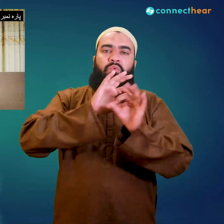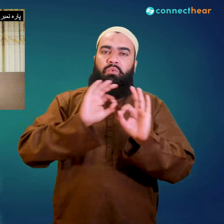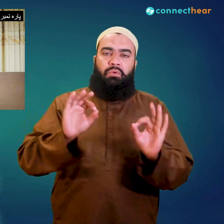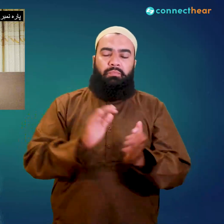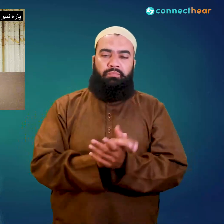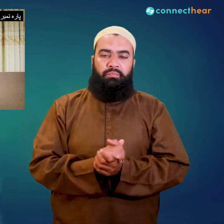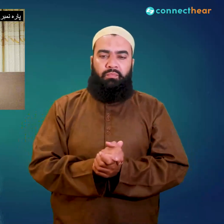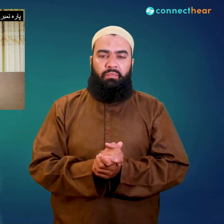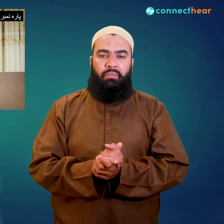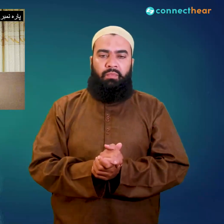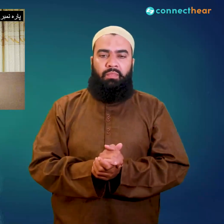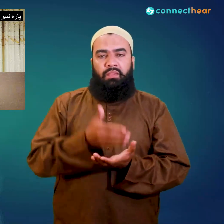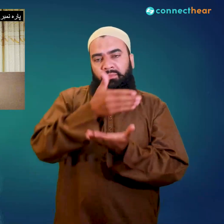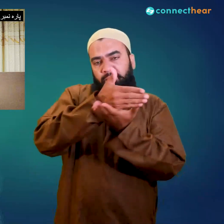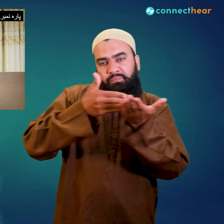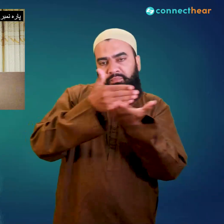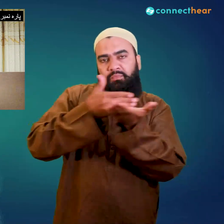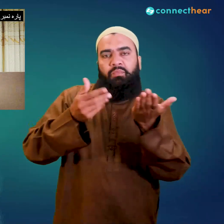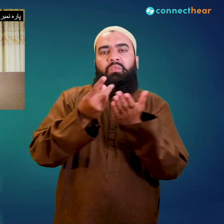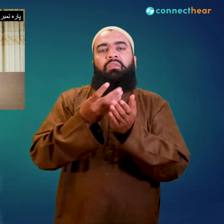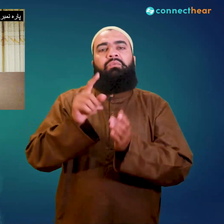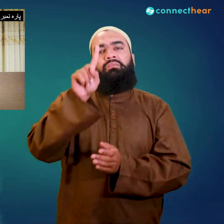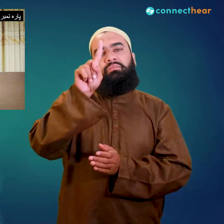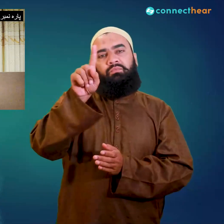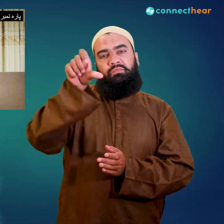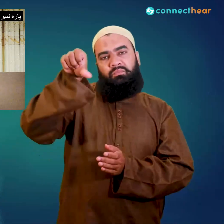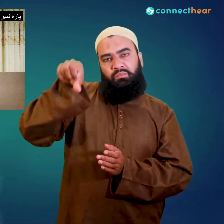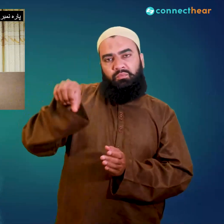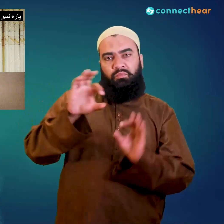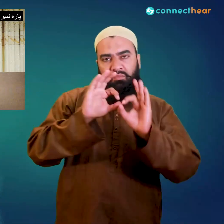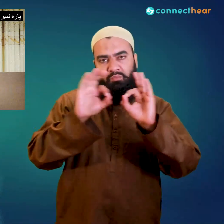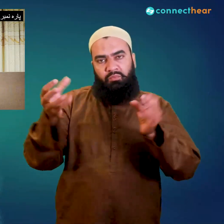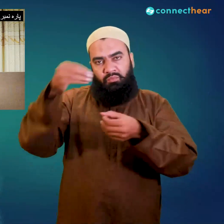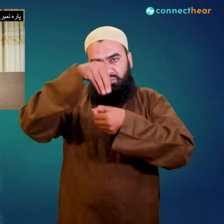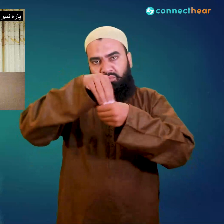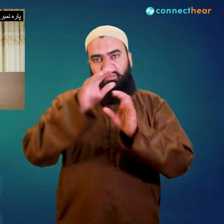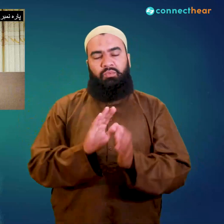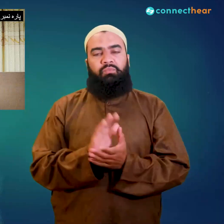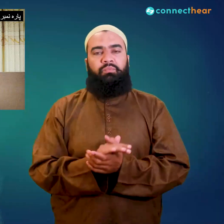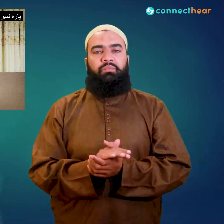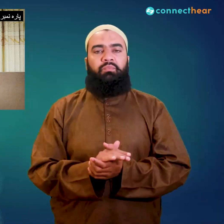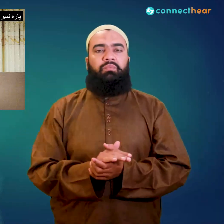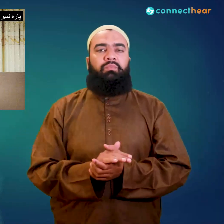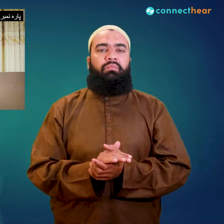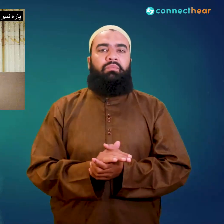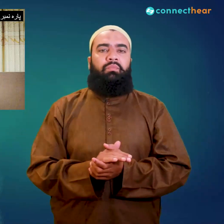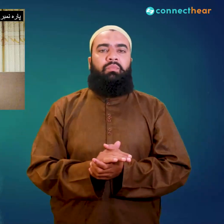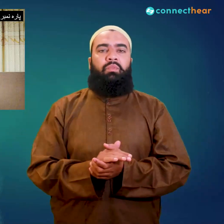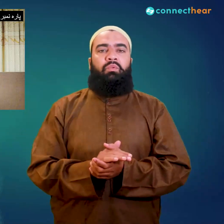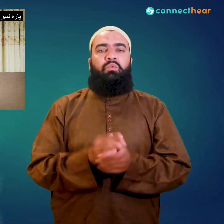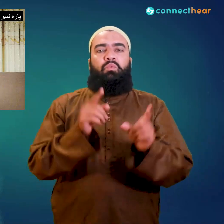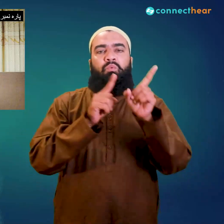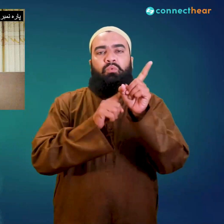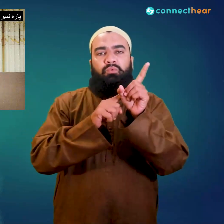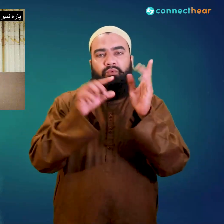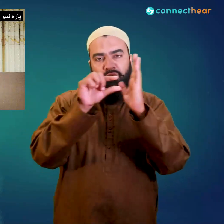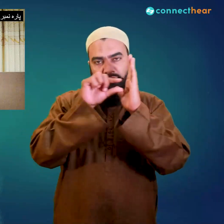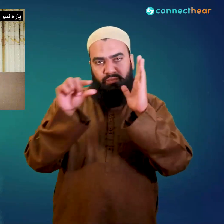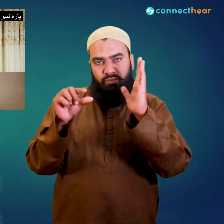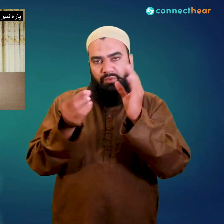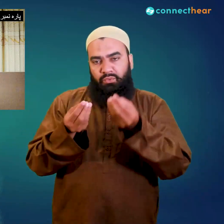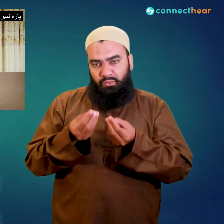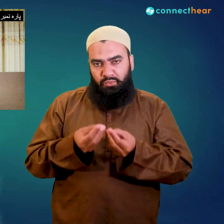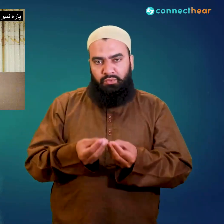نمبر 13 میں کل 19 رکوع ہیں۔ پارہ نمبر 13 سورہ یوسف کی آیت نمبر 53